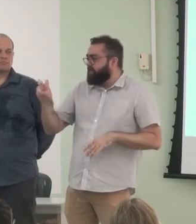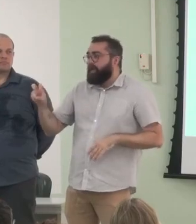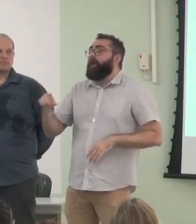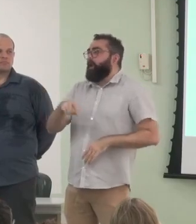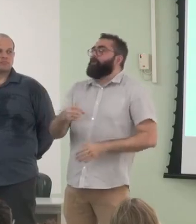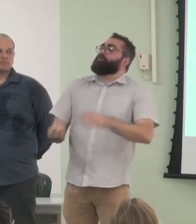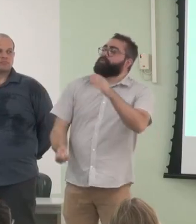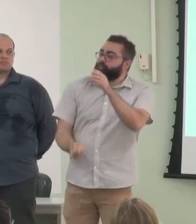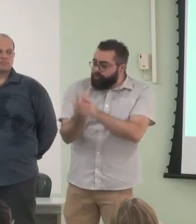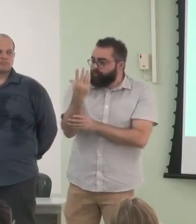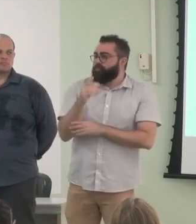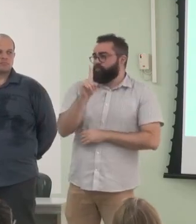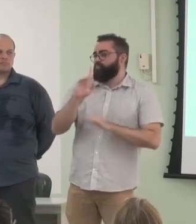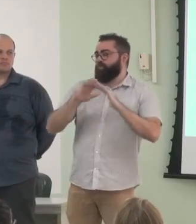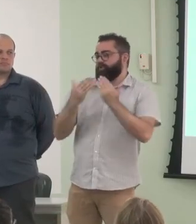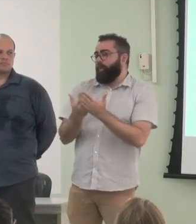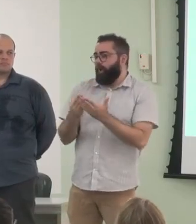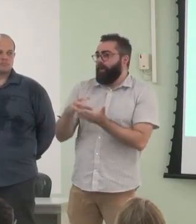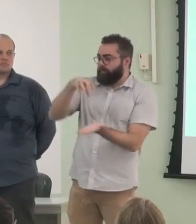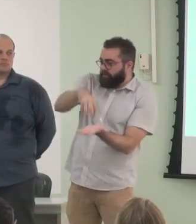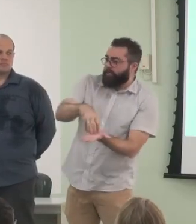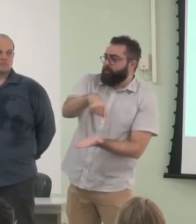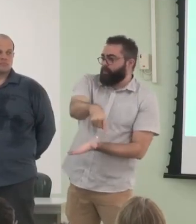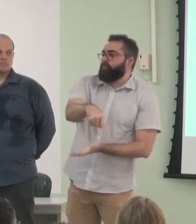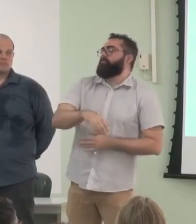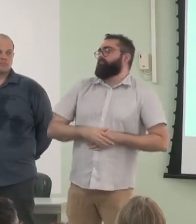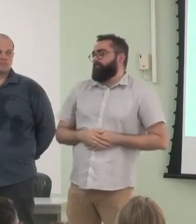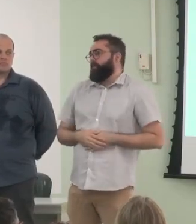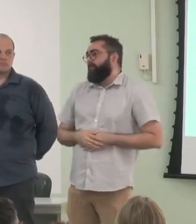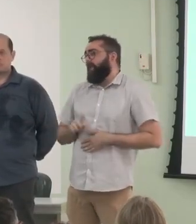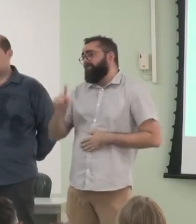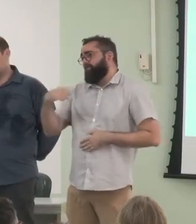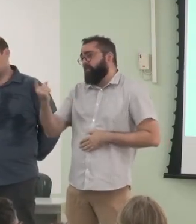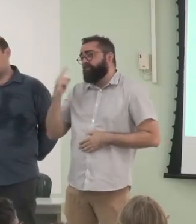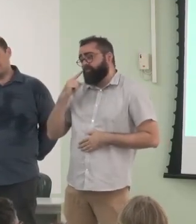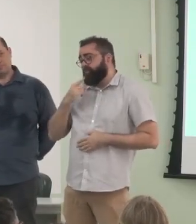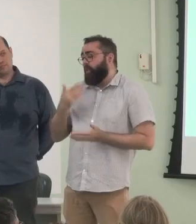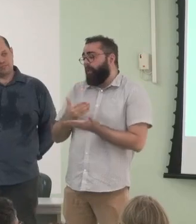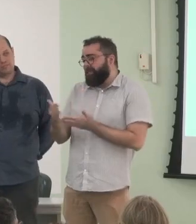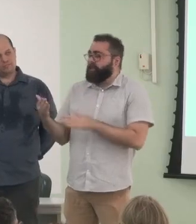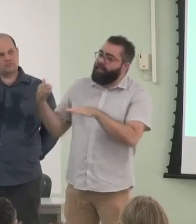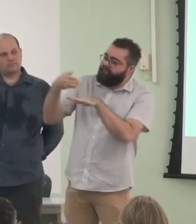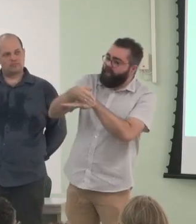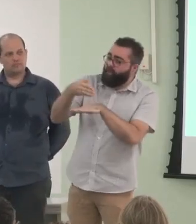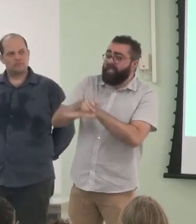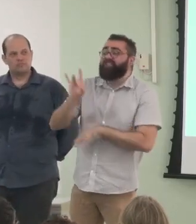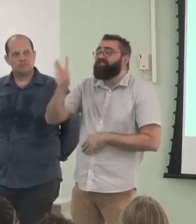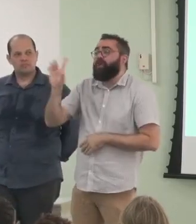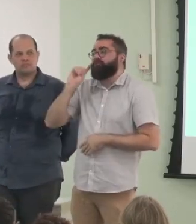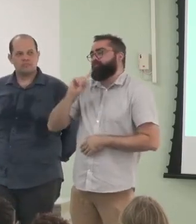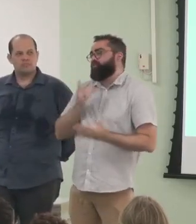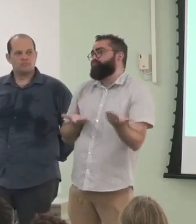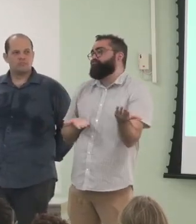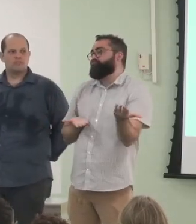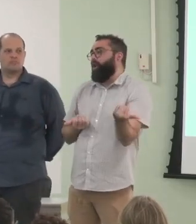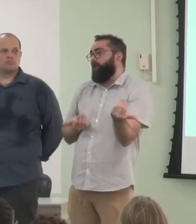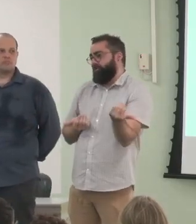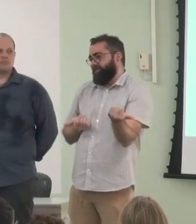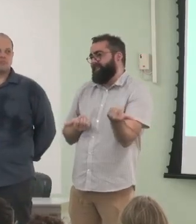1995, por aí. E foi em 1995 que se criou uma escola na comunidade. E aí que os surdos começaram a frequentar, mas os surdos